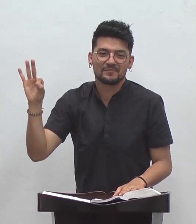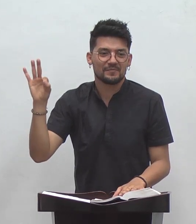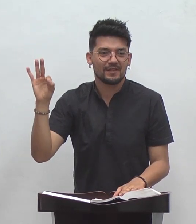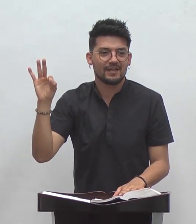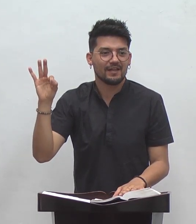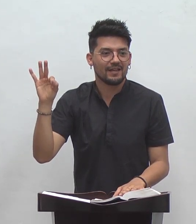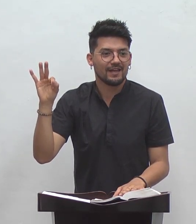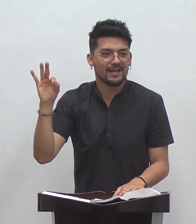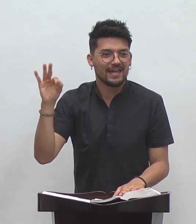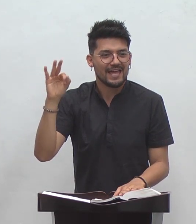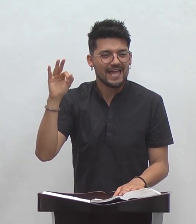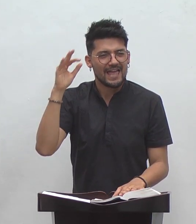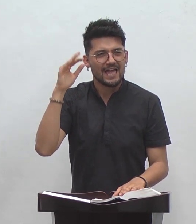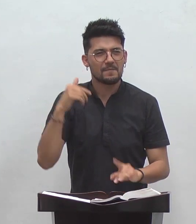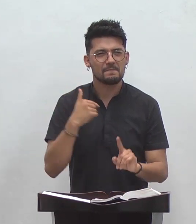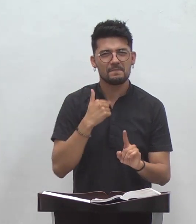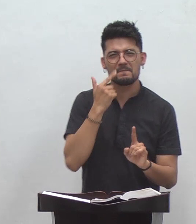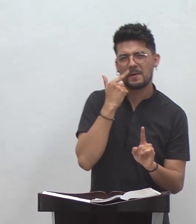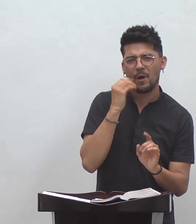Y jugaba a ser pastor.